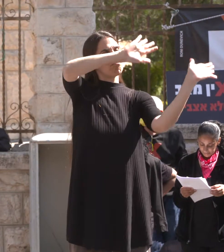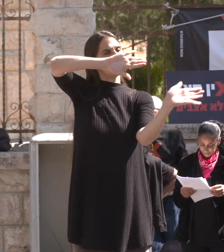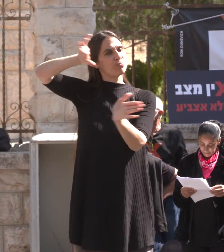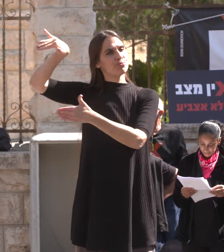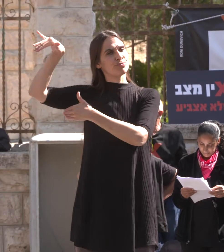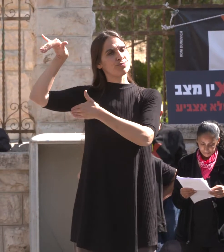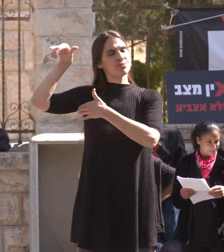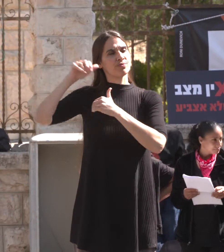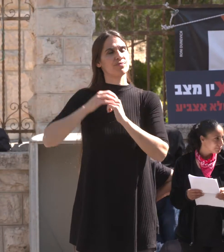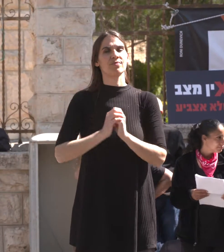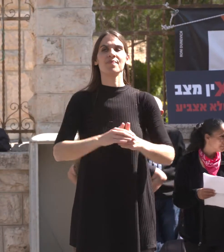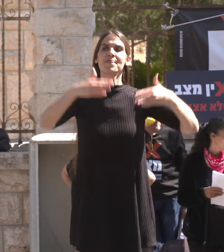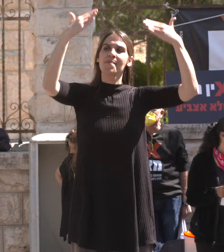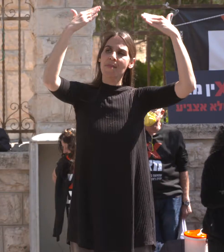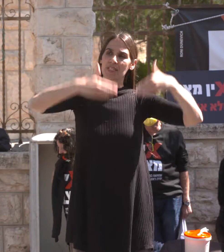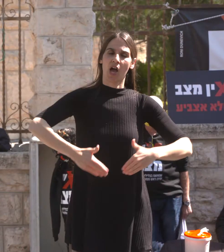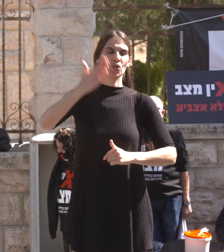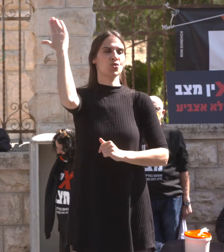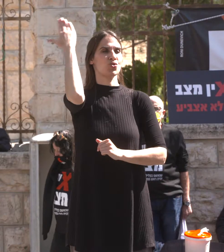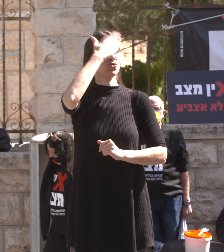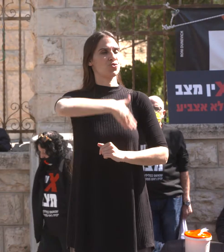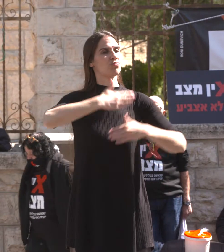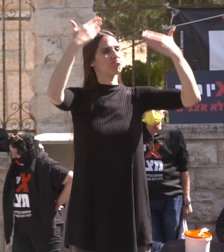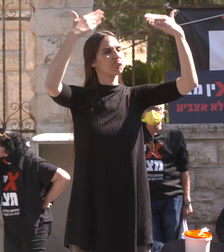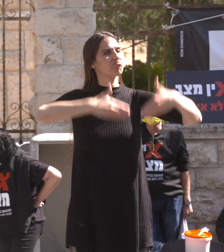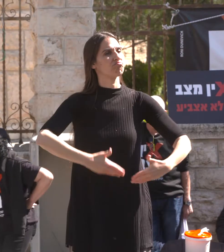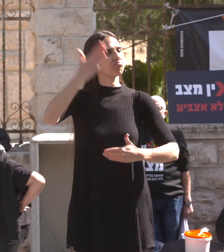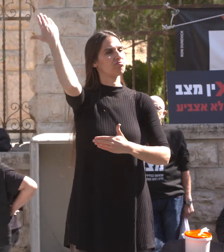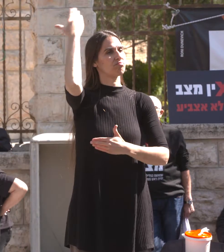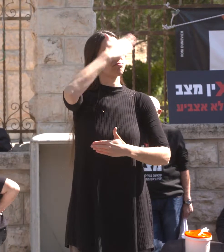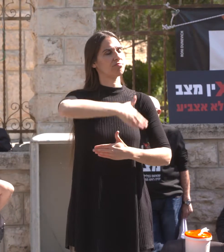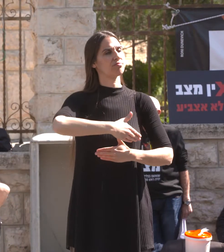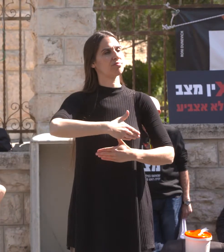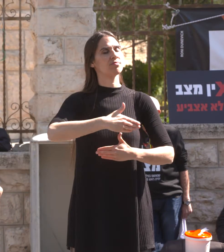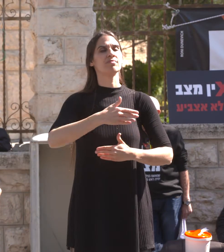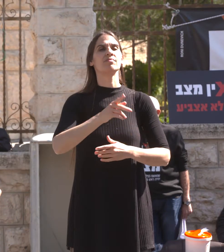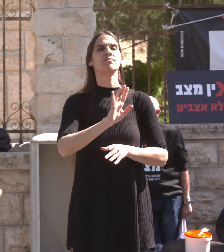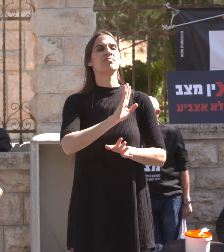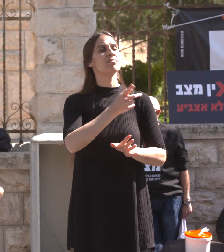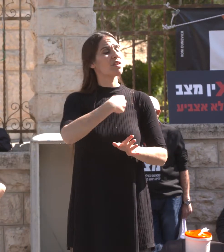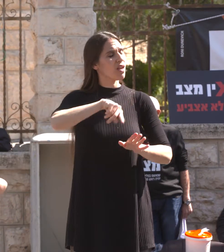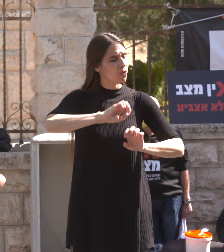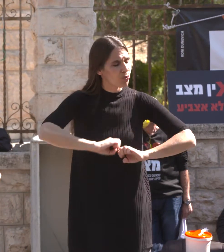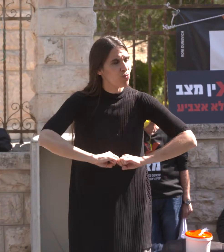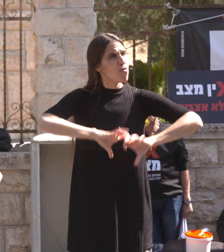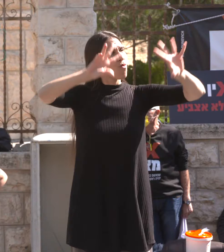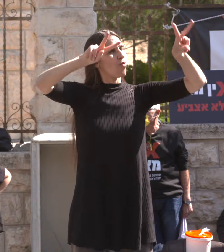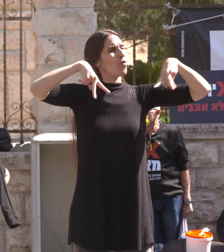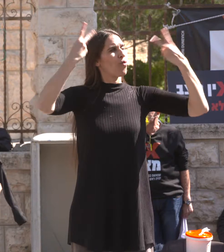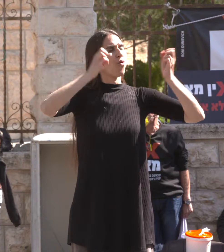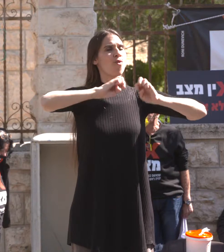השחור. מסך שחור, מסך שחור, נדליק חזרה